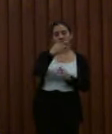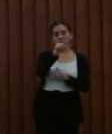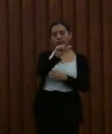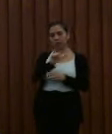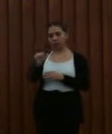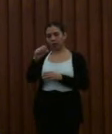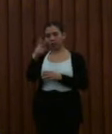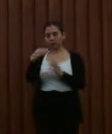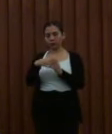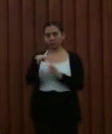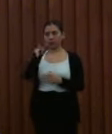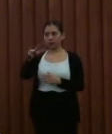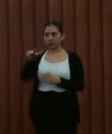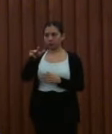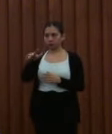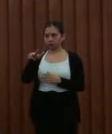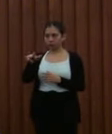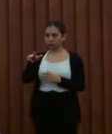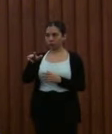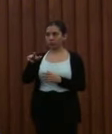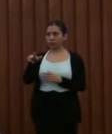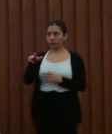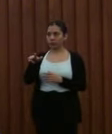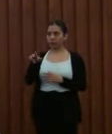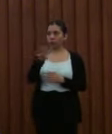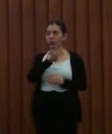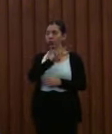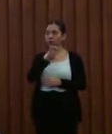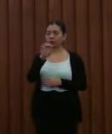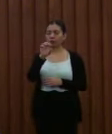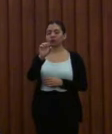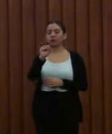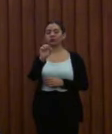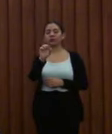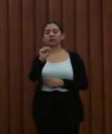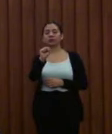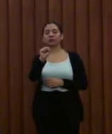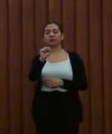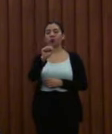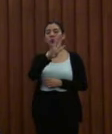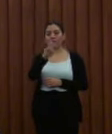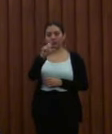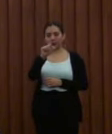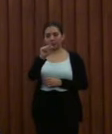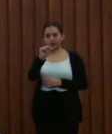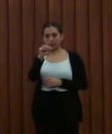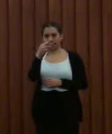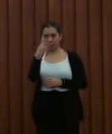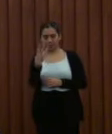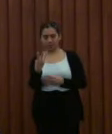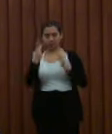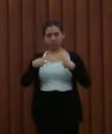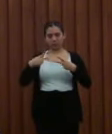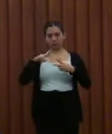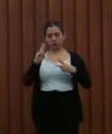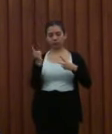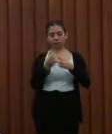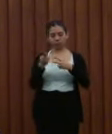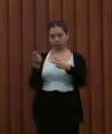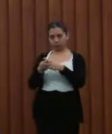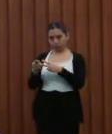Contabilizamos un total de 473 asesinatos contra personas LGBT en este periodo.